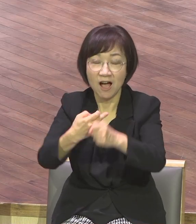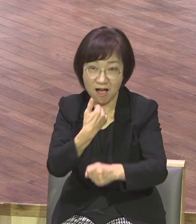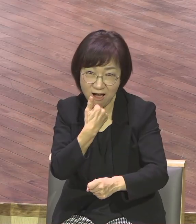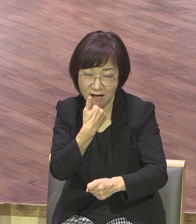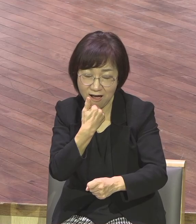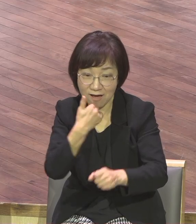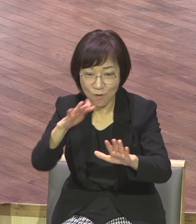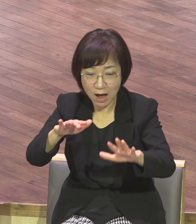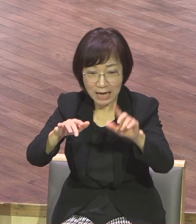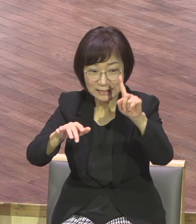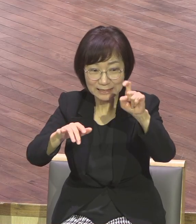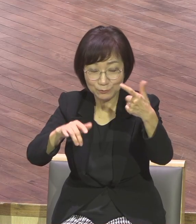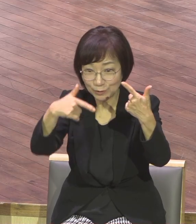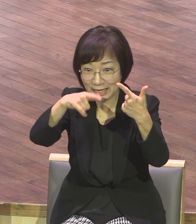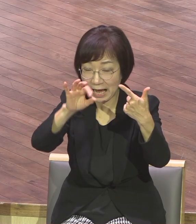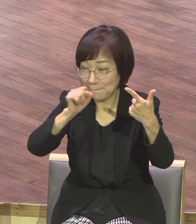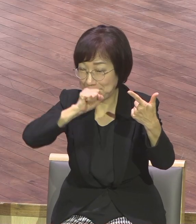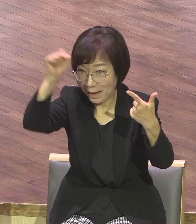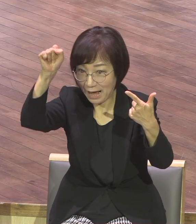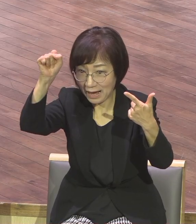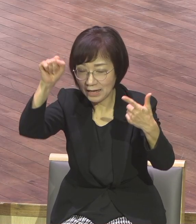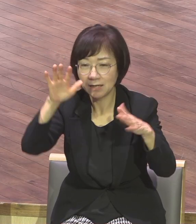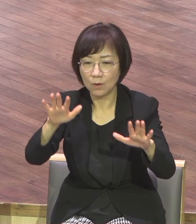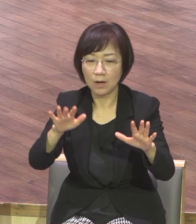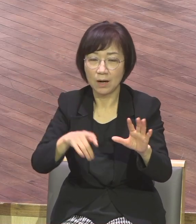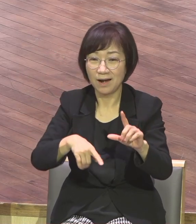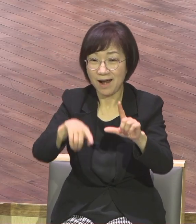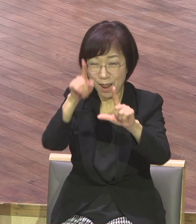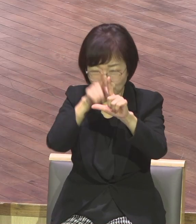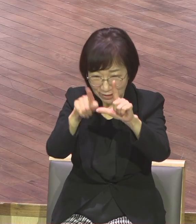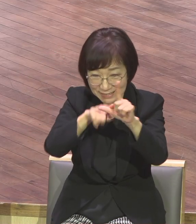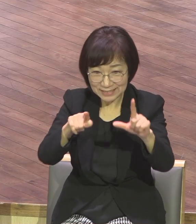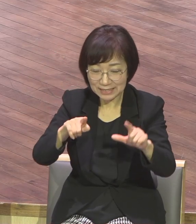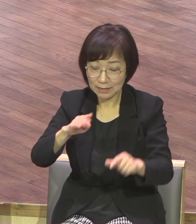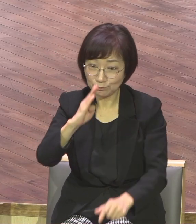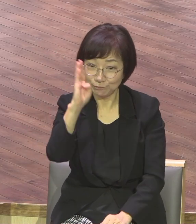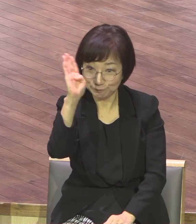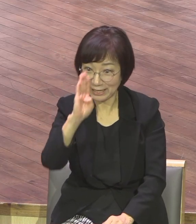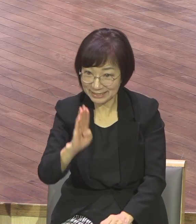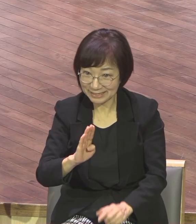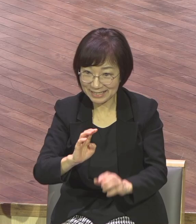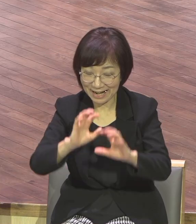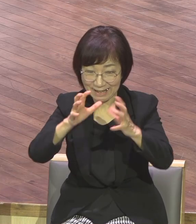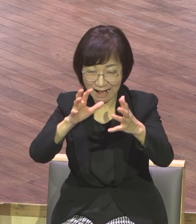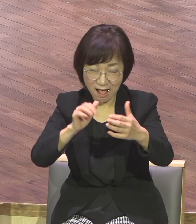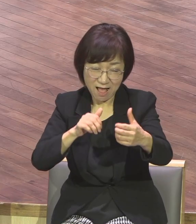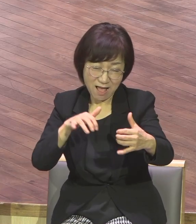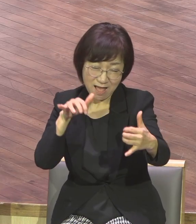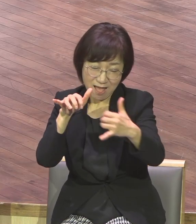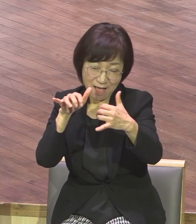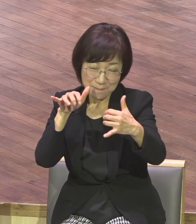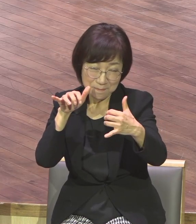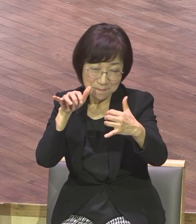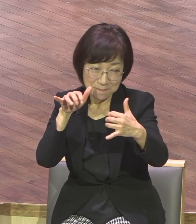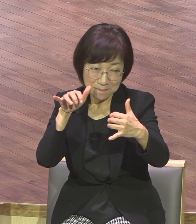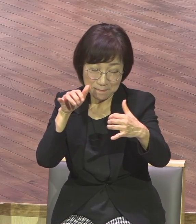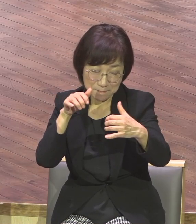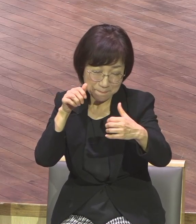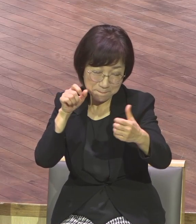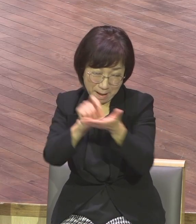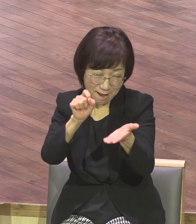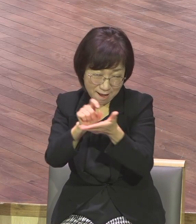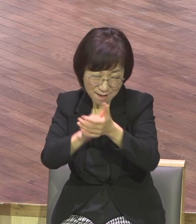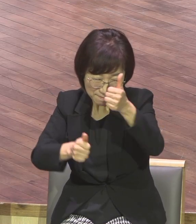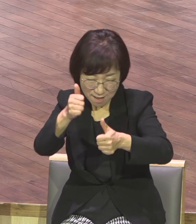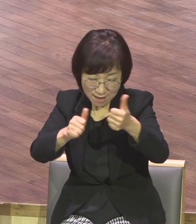낳았습니다. 16강전에서 브라질에게 패배했다고 거기에 대해서 뭐라고 말할 사람 아무도